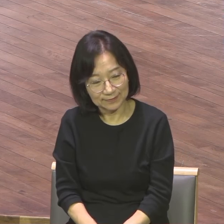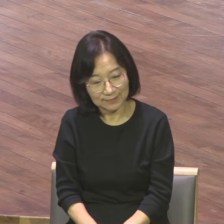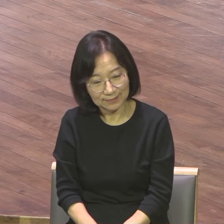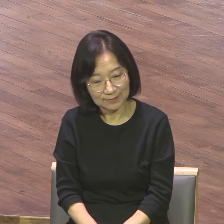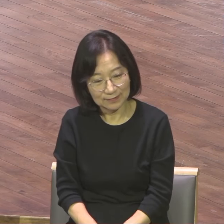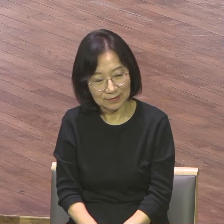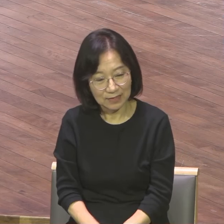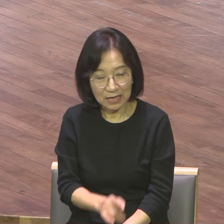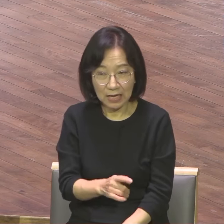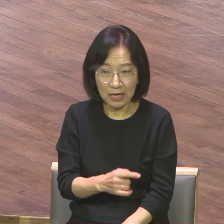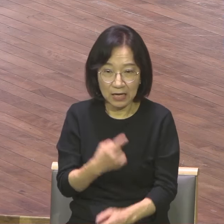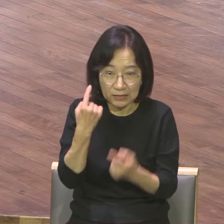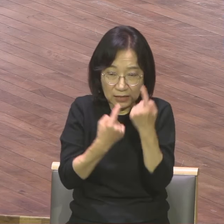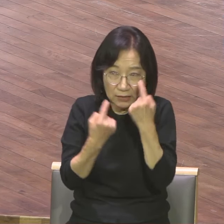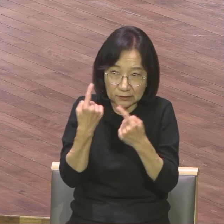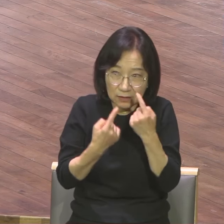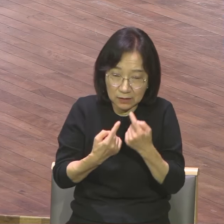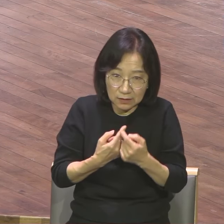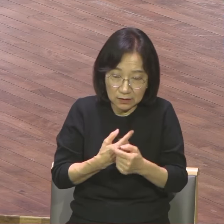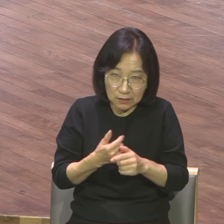이렇게 성장해 버리면요